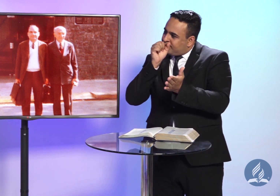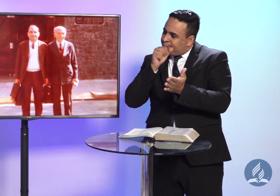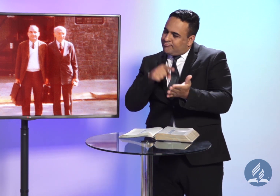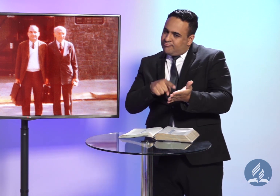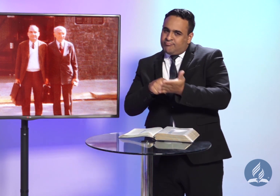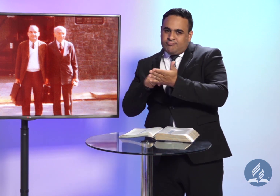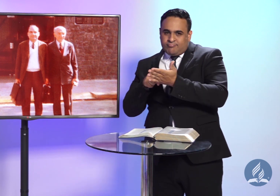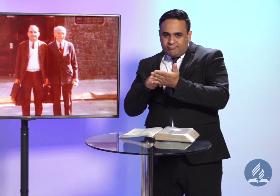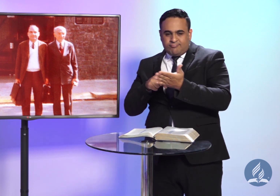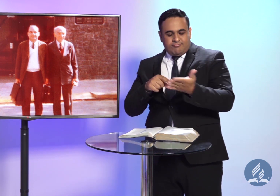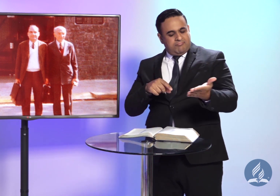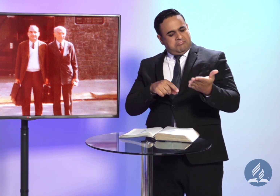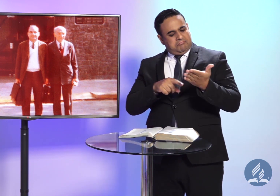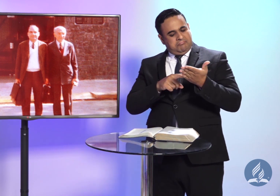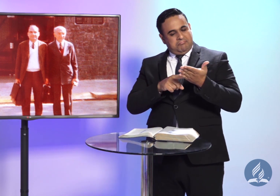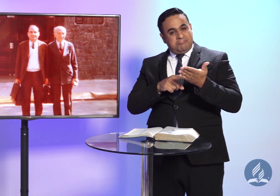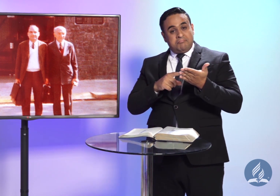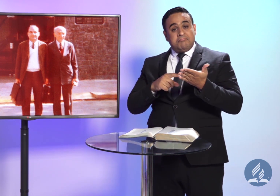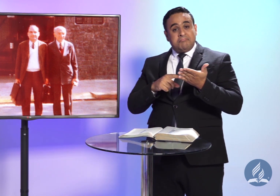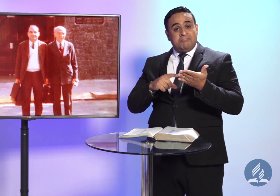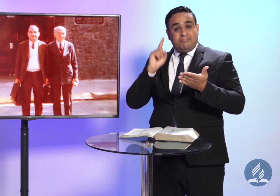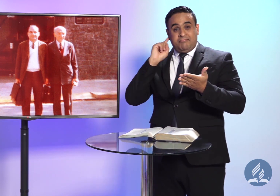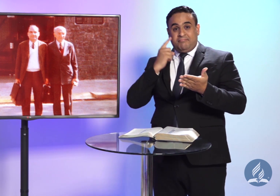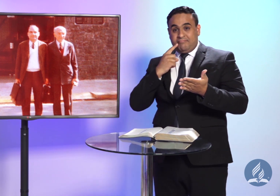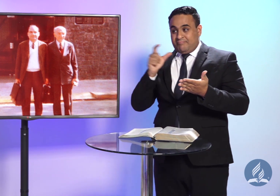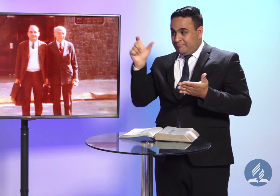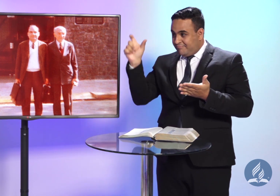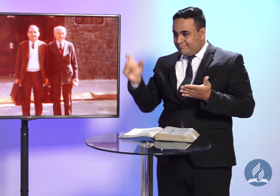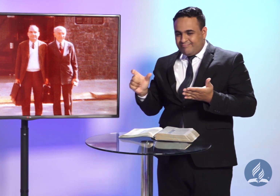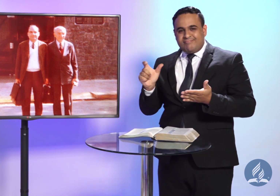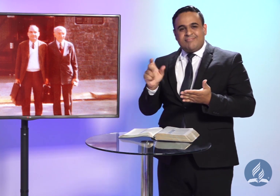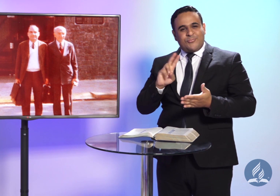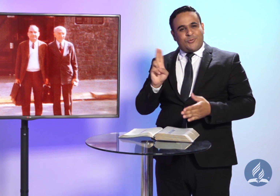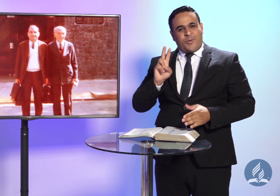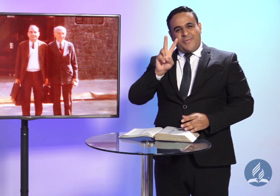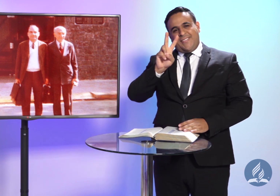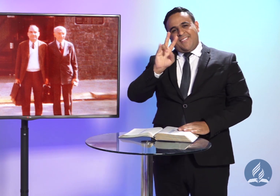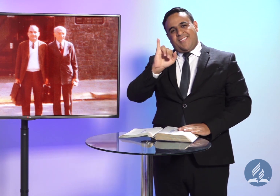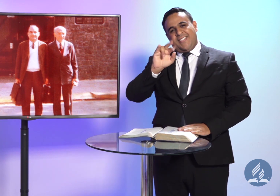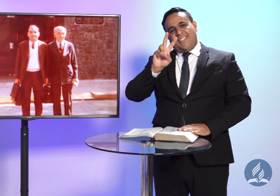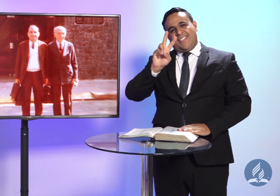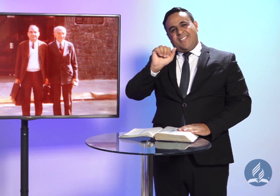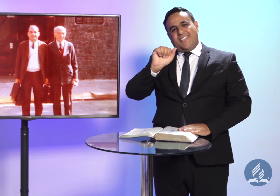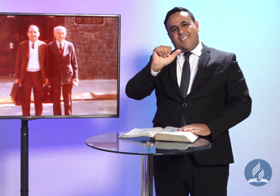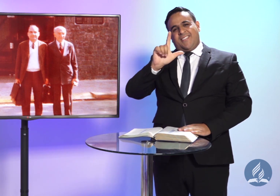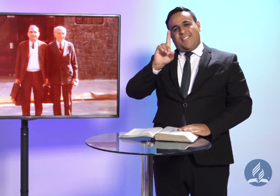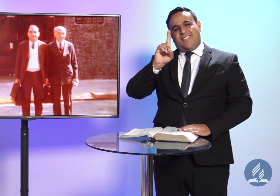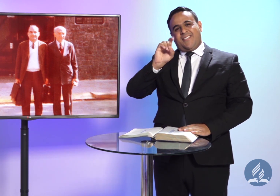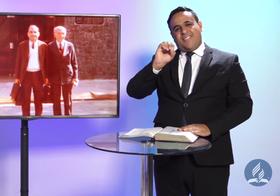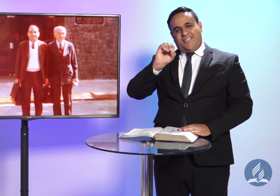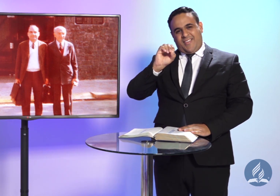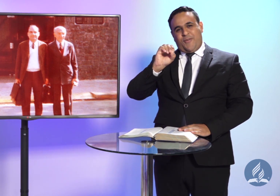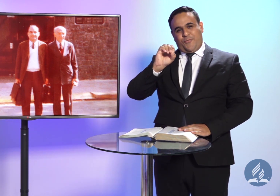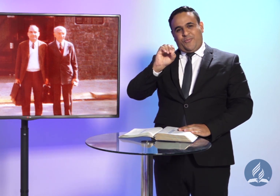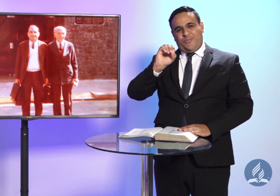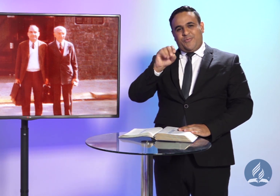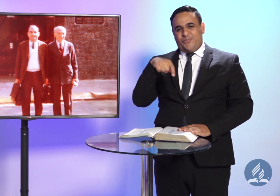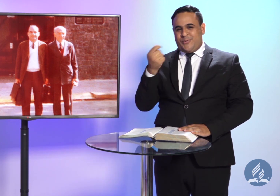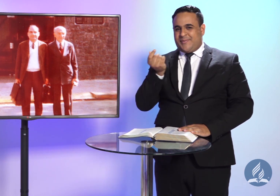sinal do Vivaldo, é quem está do lado aqui, né, na foto, do Luiz Melito. O Vivaldo está do lado